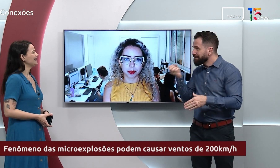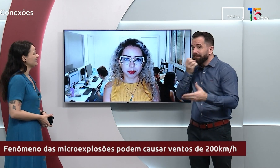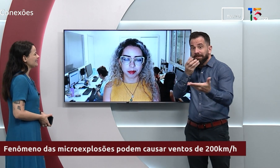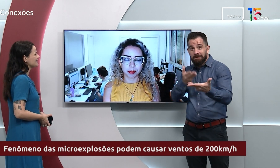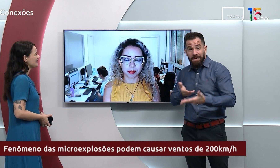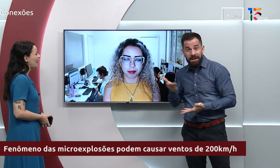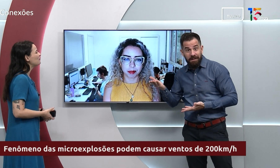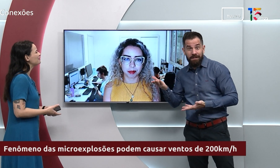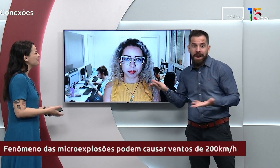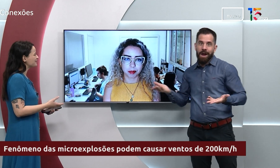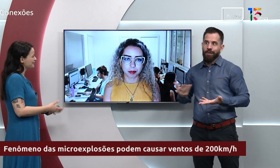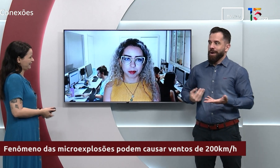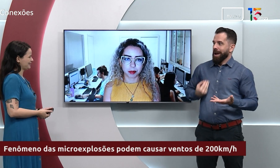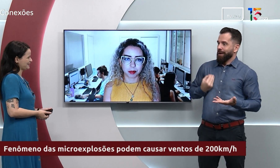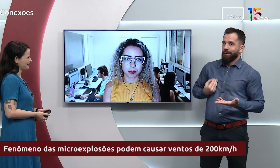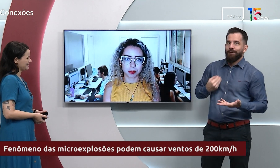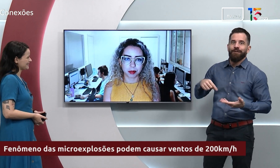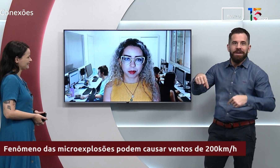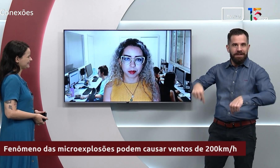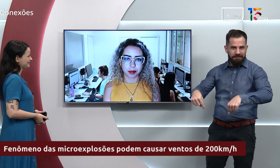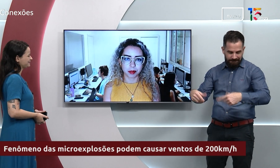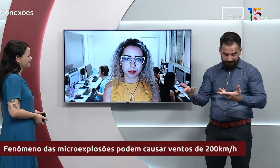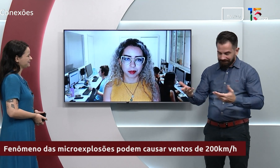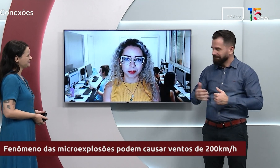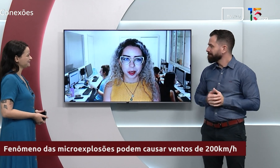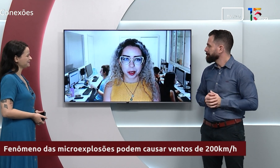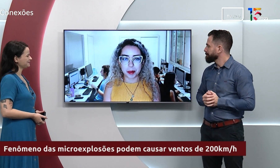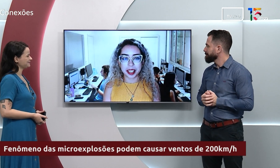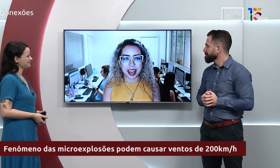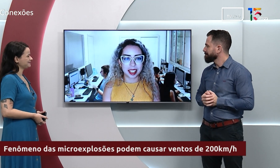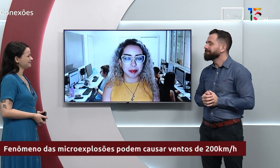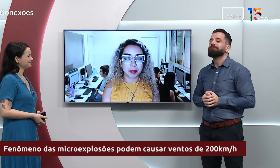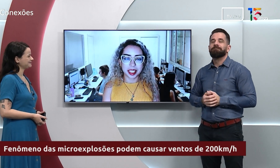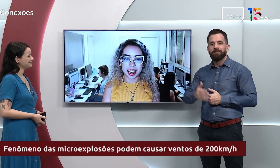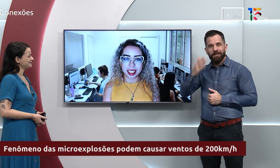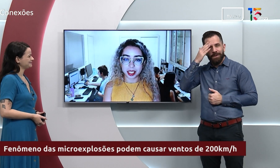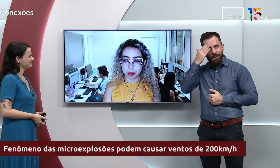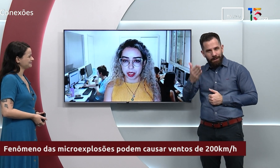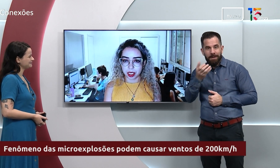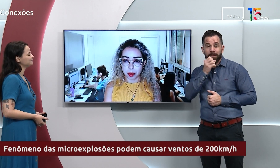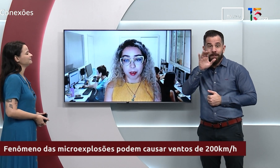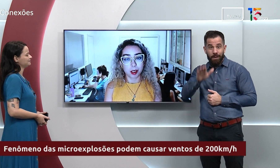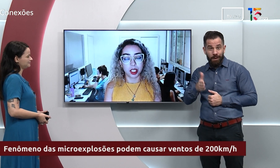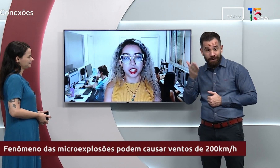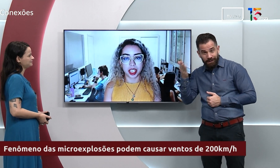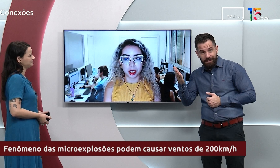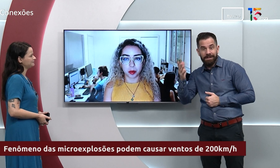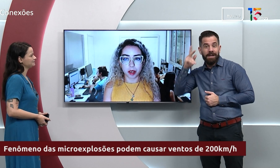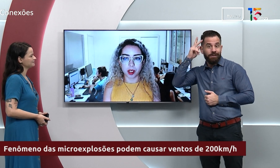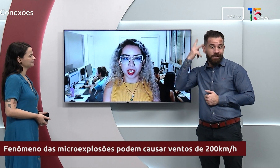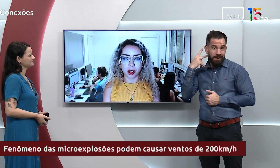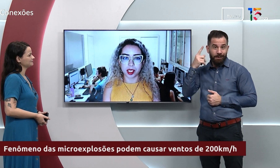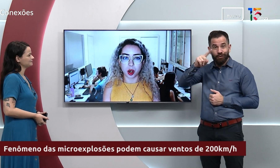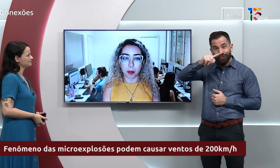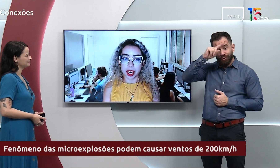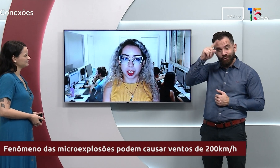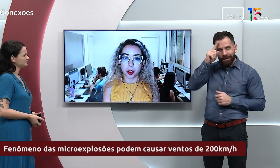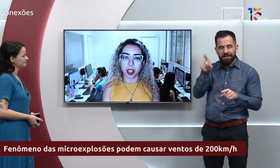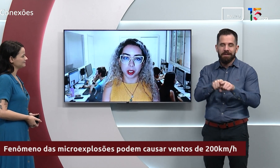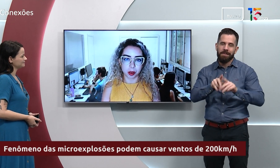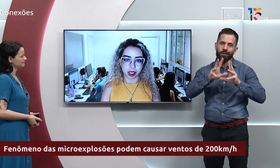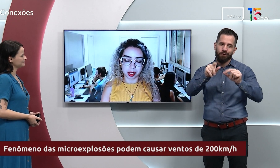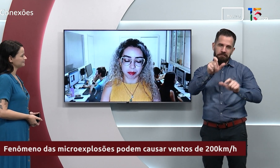aqui nesse ao vivo do Conexões. Obrigada. Boa tarde, Camila, professor Diego, você que nos acompanha